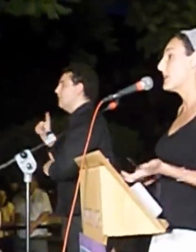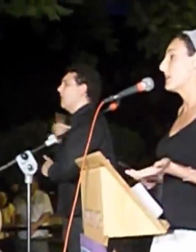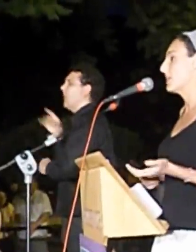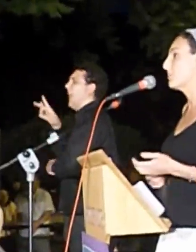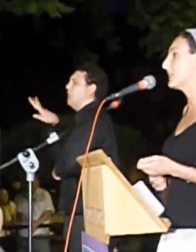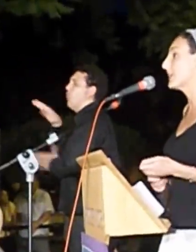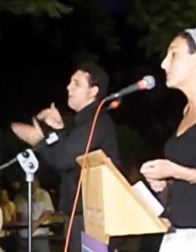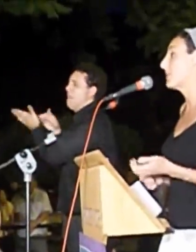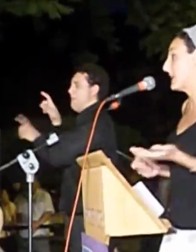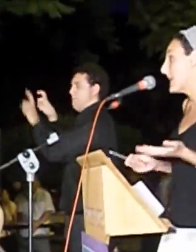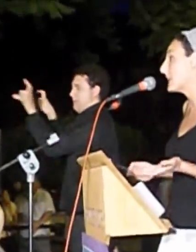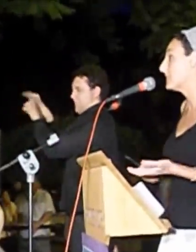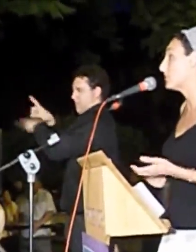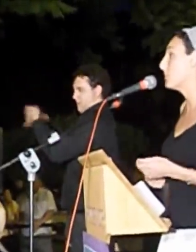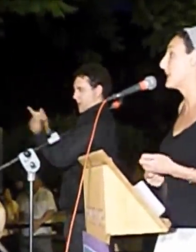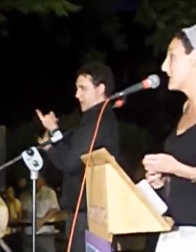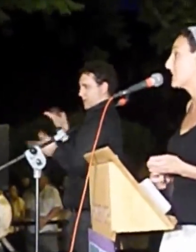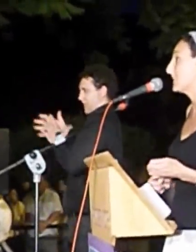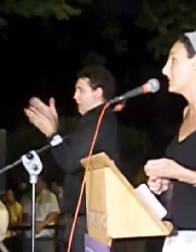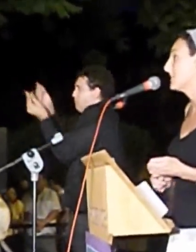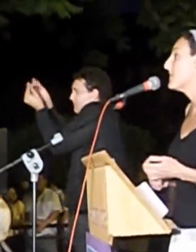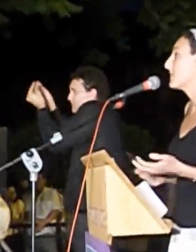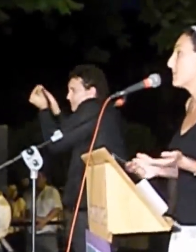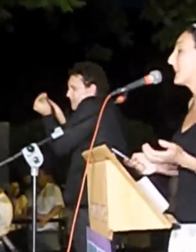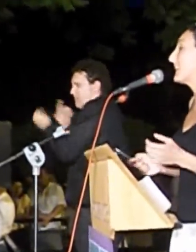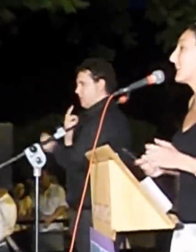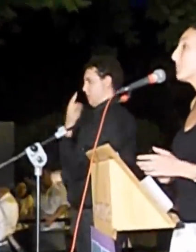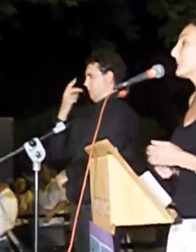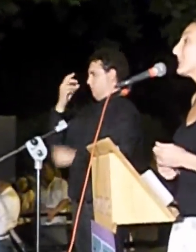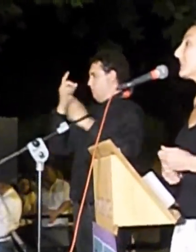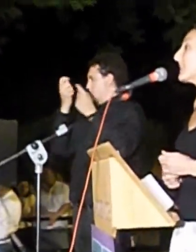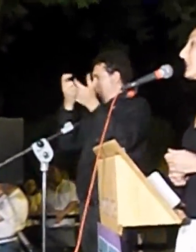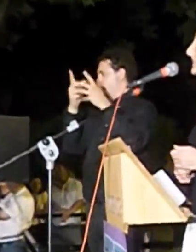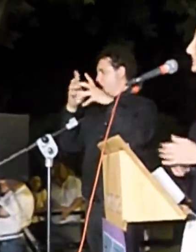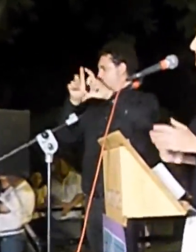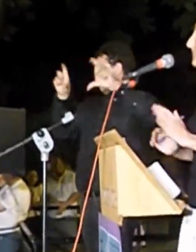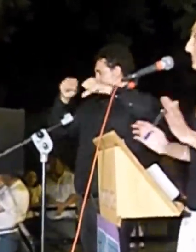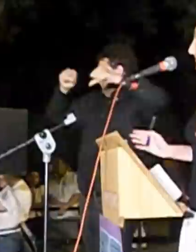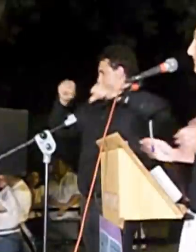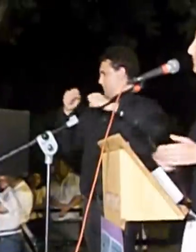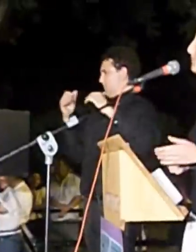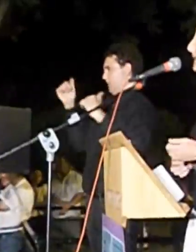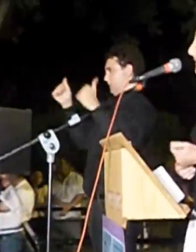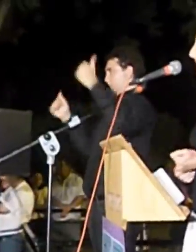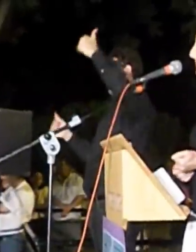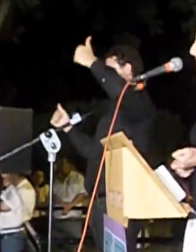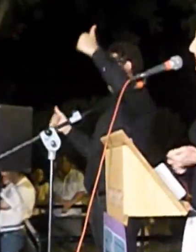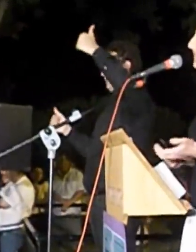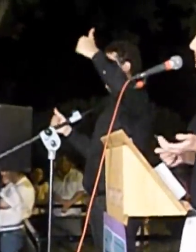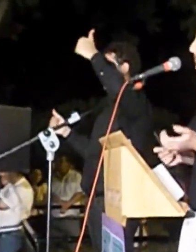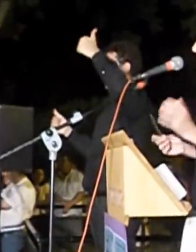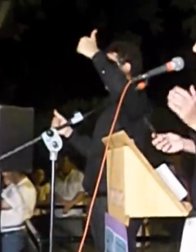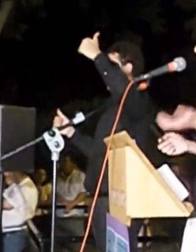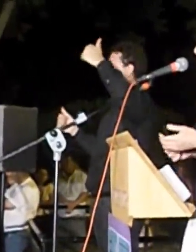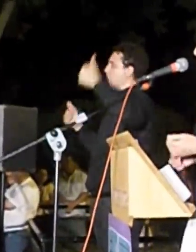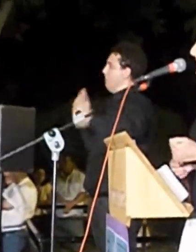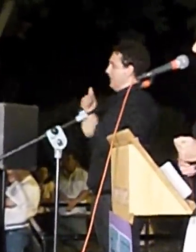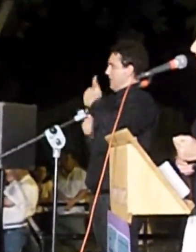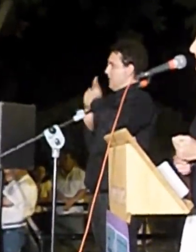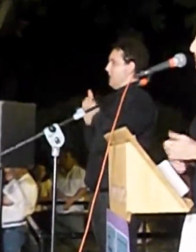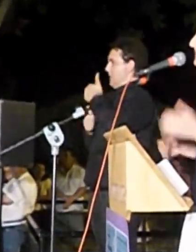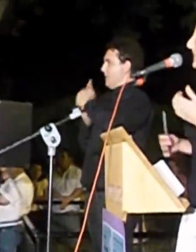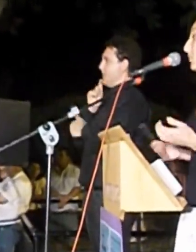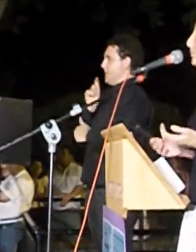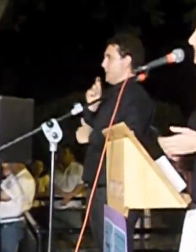14,000 empresas familiares y son pequeñitas de manera que la competencia es bárbara o sea que el ataque